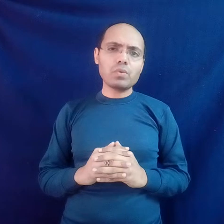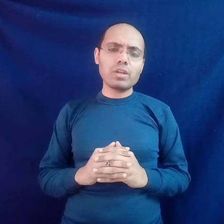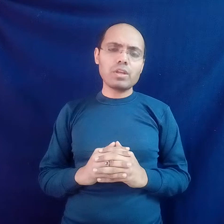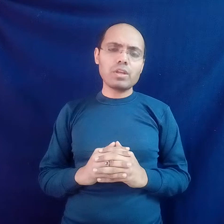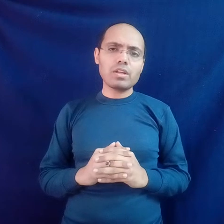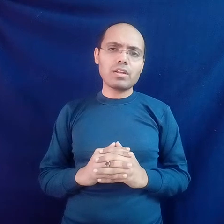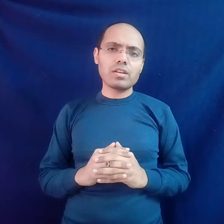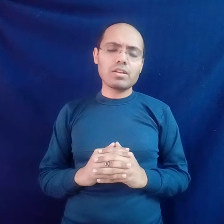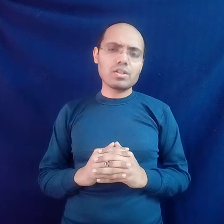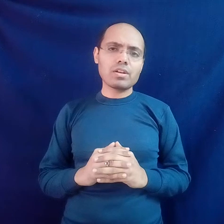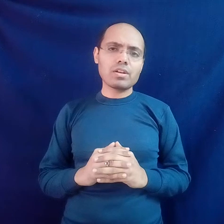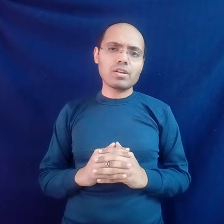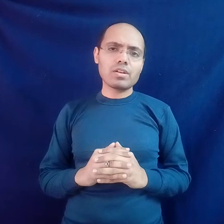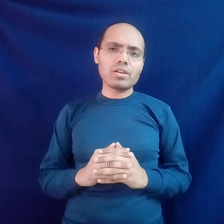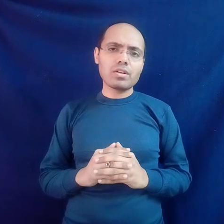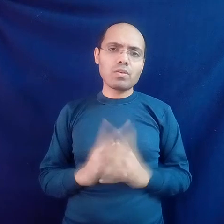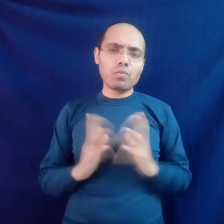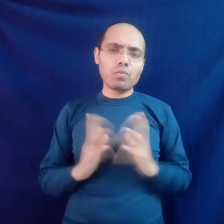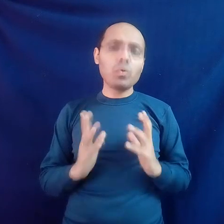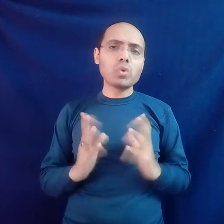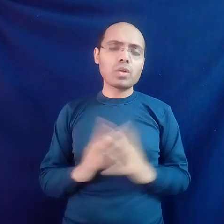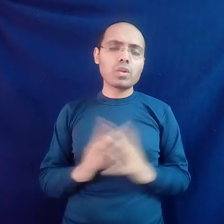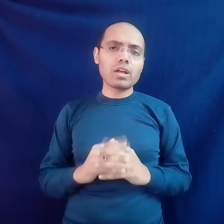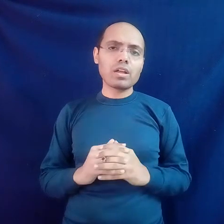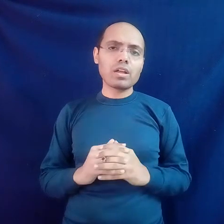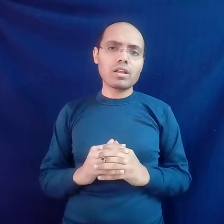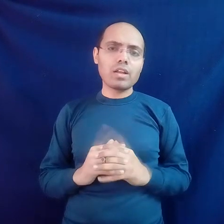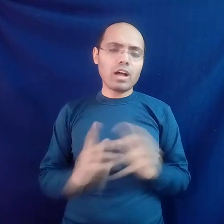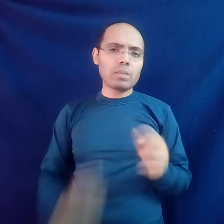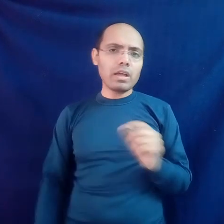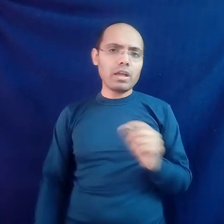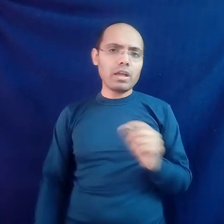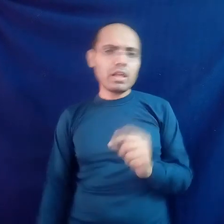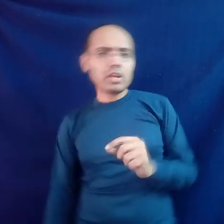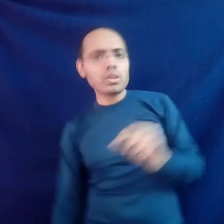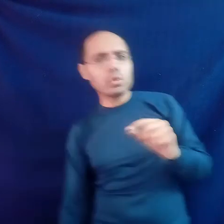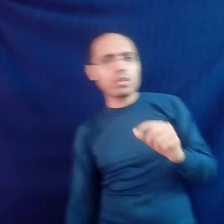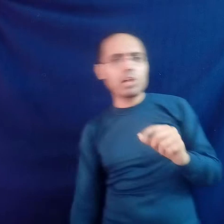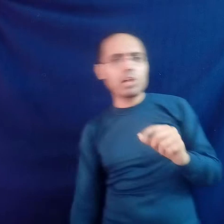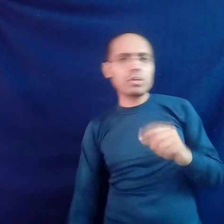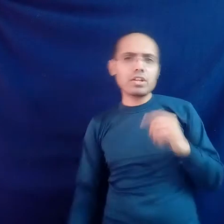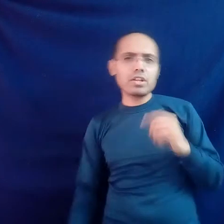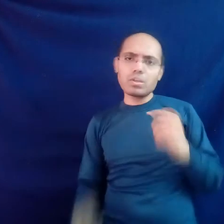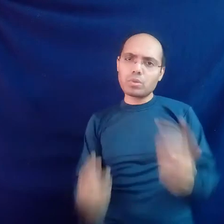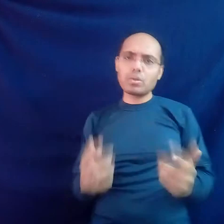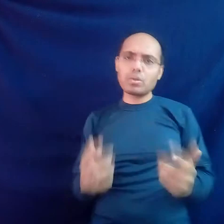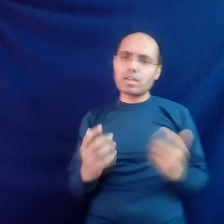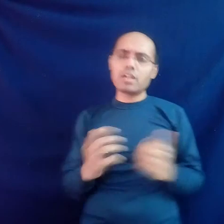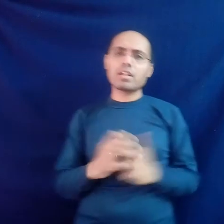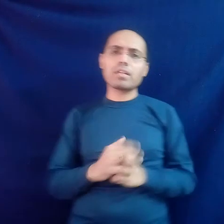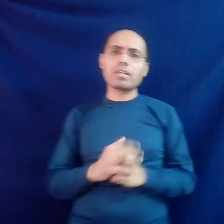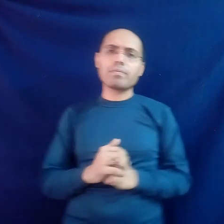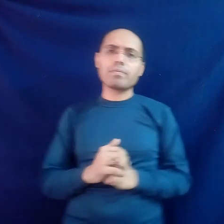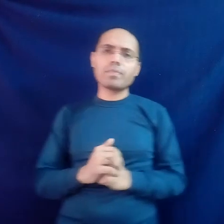Q = A × V। जी हाँ, फ्लो जो होता है, आत्मा एक स्थान से दूसरे स्थान पे जाती है दोस्तों, ये हकीकत है।